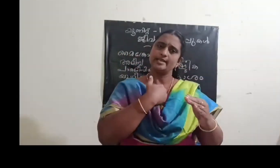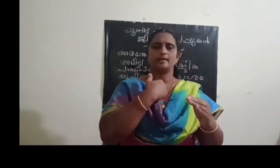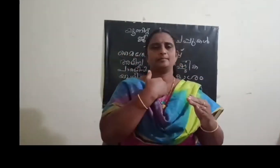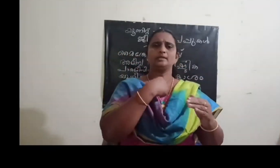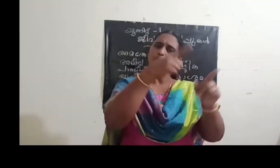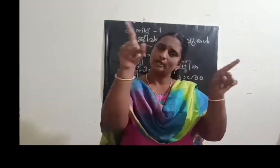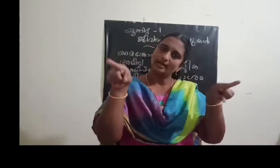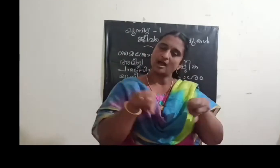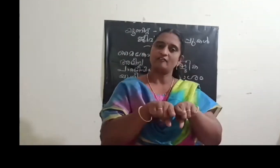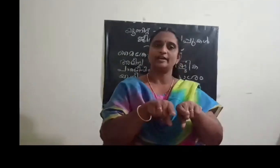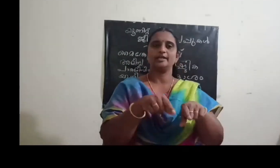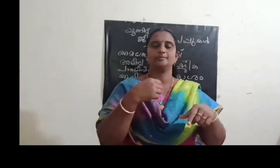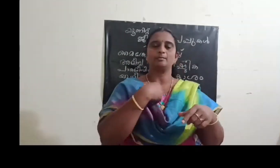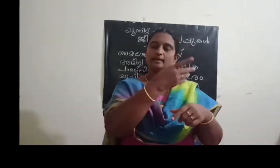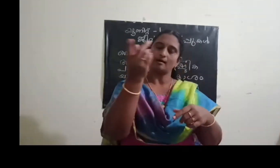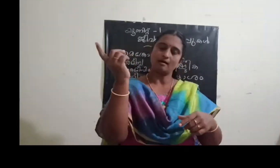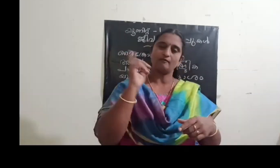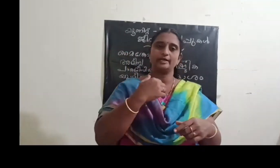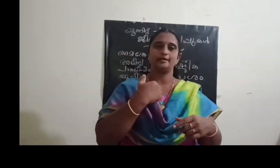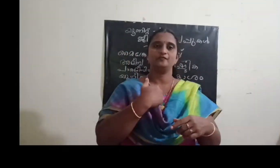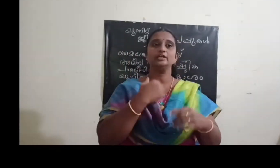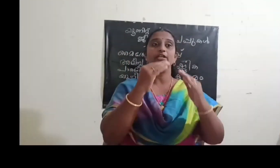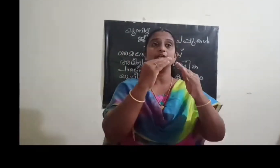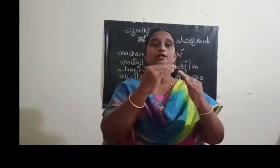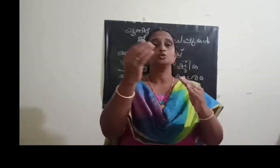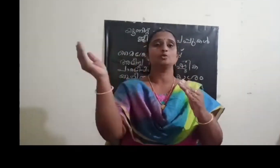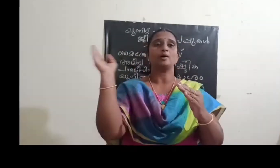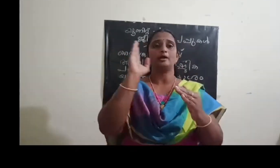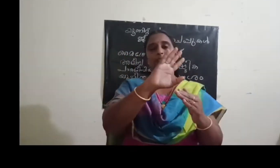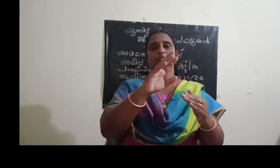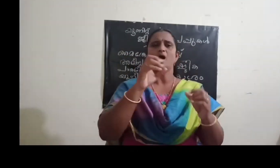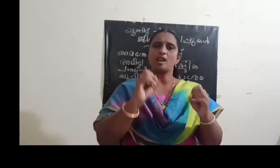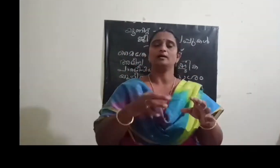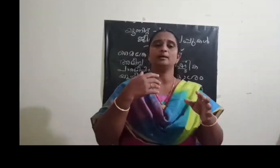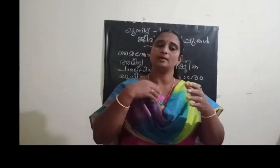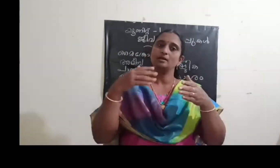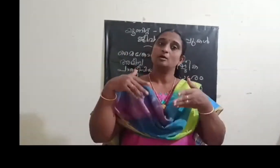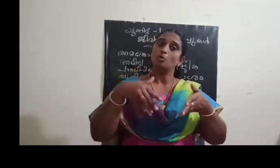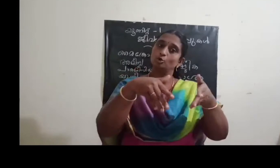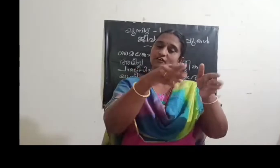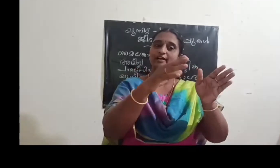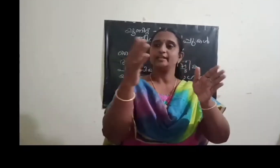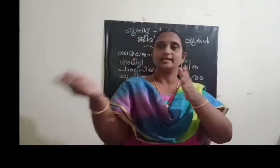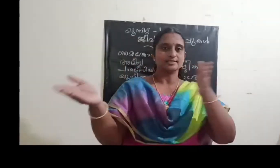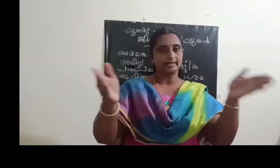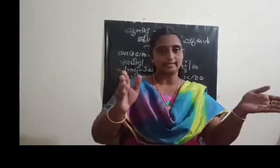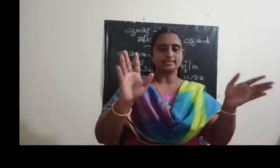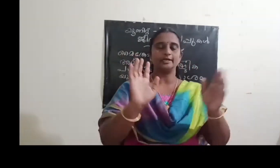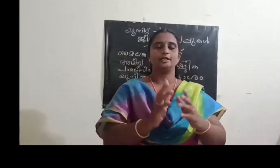എൻ്റെ, നമ്മുടെ എല്ലാവരുടെയും വീടിന്റെ ചുറ്റുപാടും, അല്ല നമ്മൾ പോകുന്ന വഴിയുടെ രണ്ട് സൈഡിലും